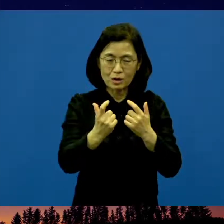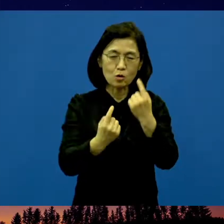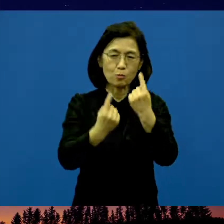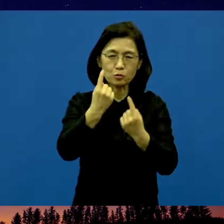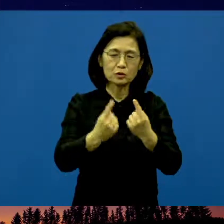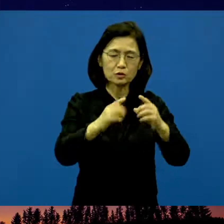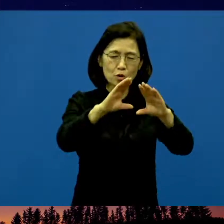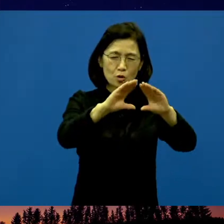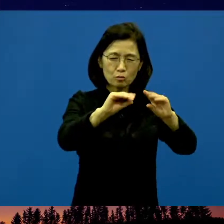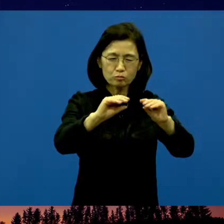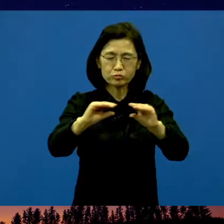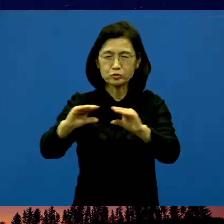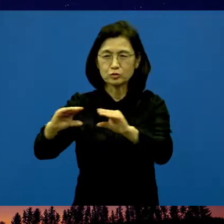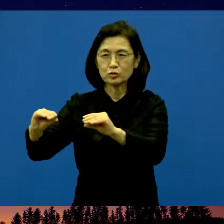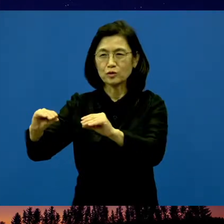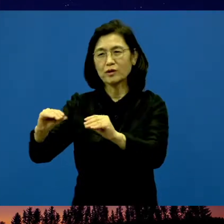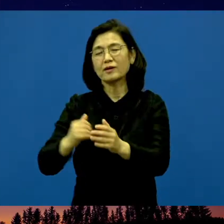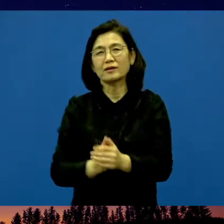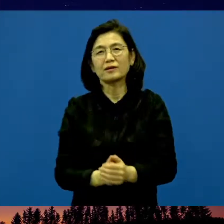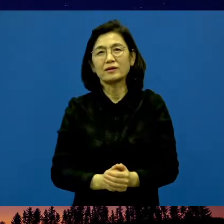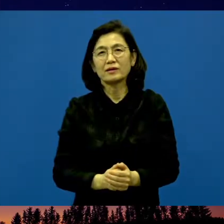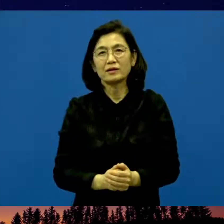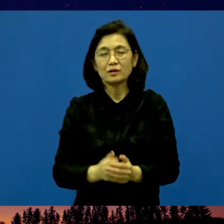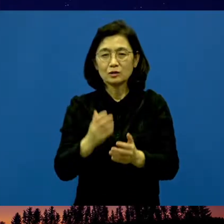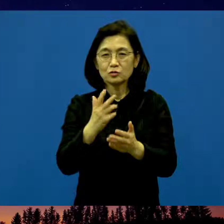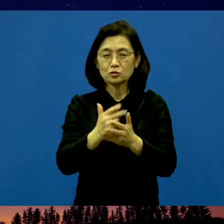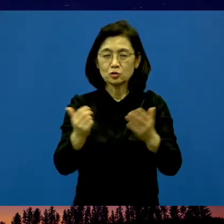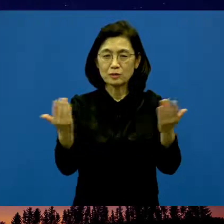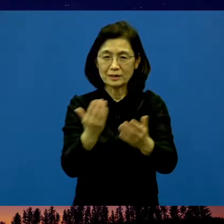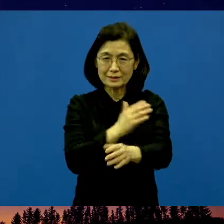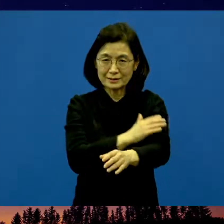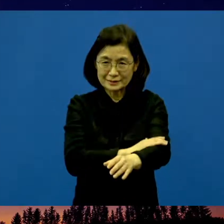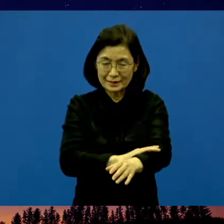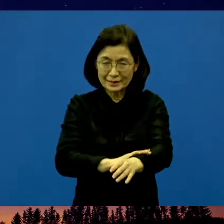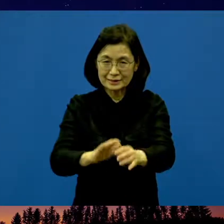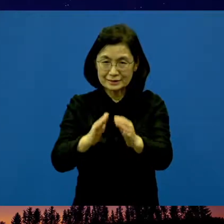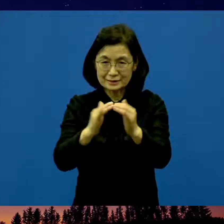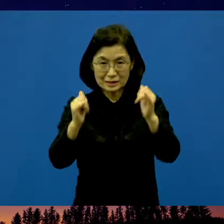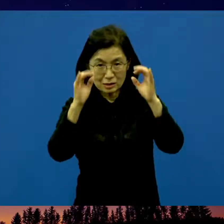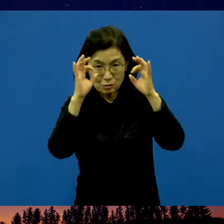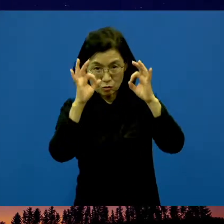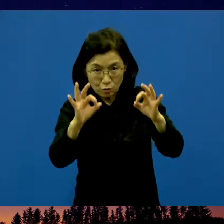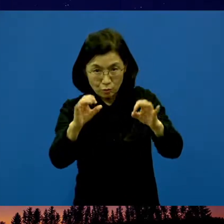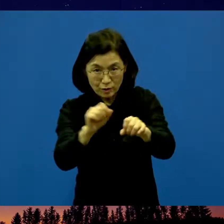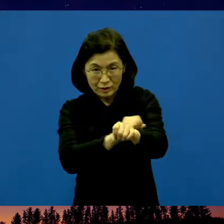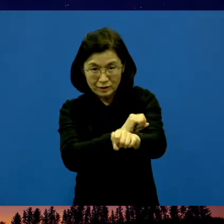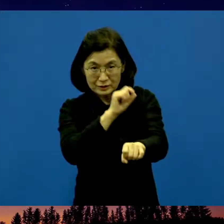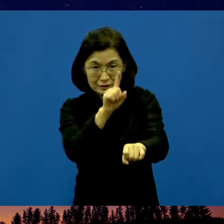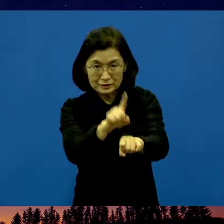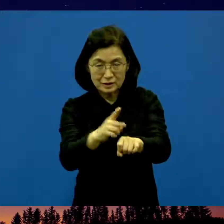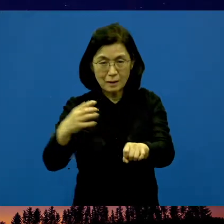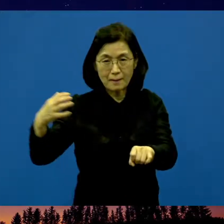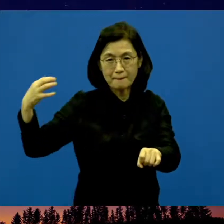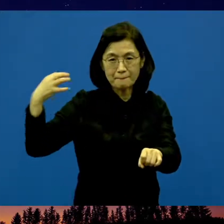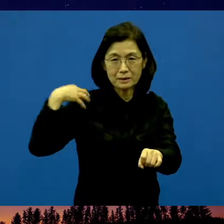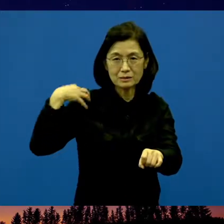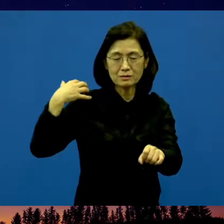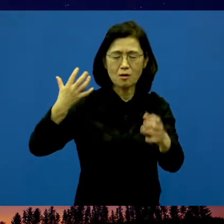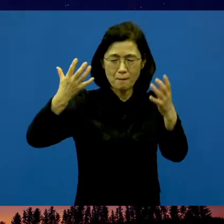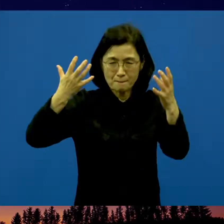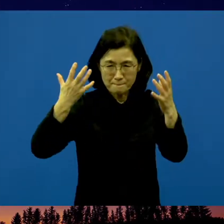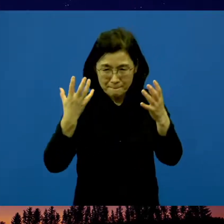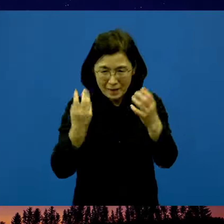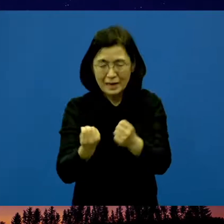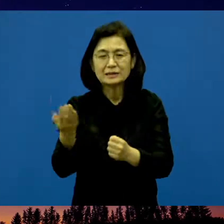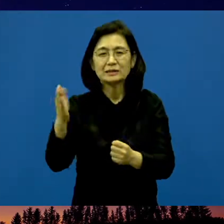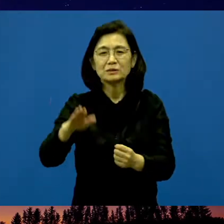주님의 일을 잘 하시는 분들의 특징이 뭐예요? 많은 일을 맡은 일이 많아도 일을 쉽게